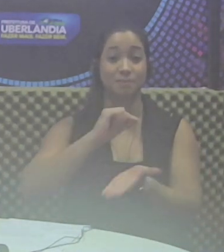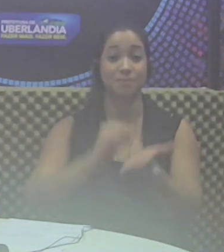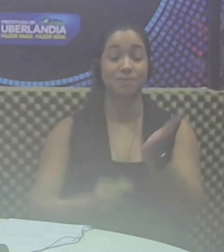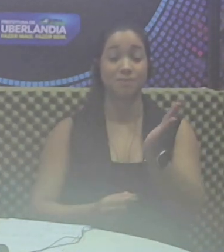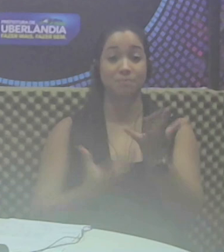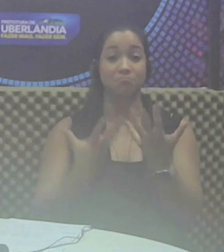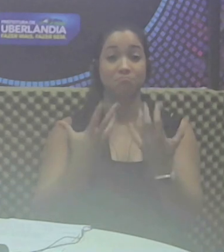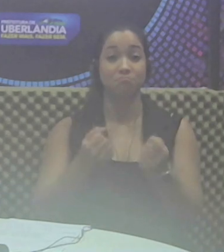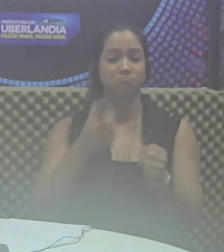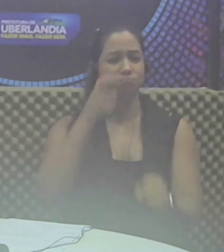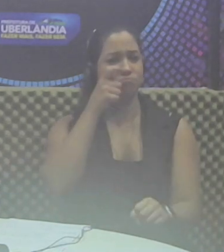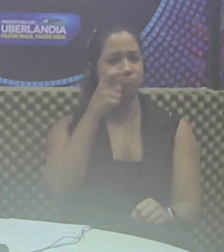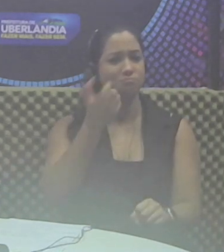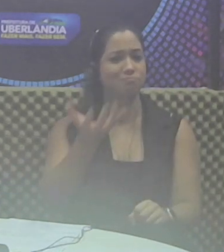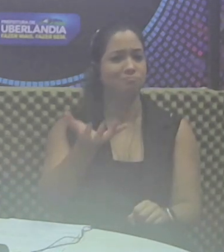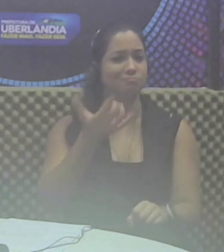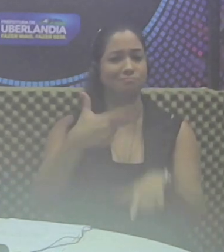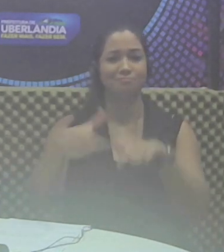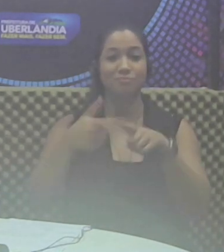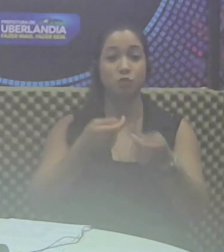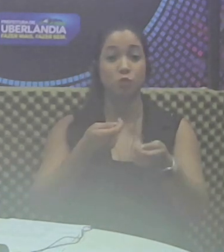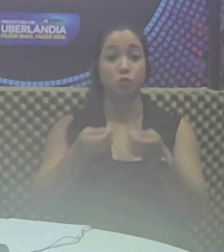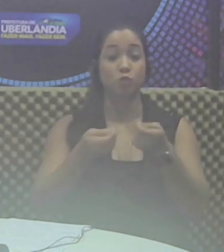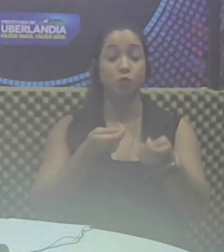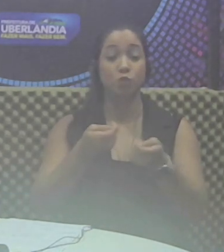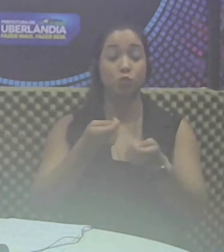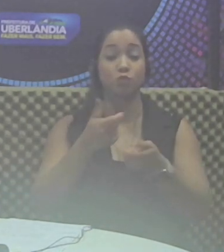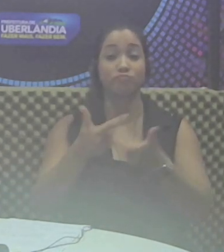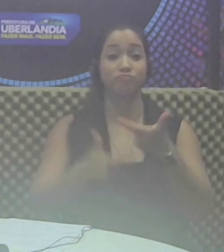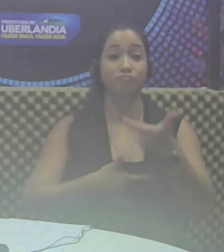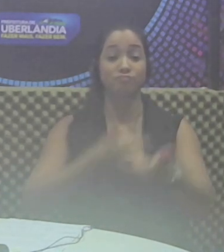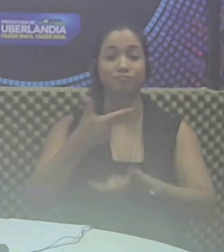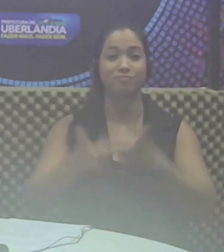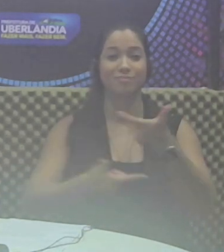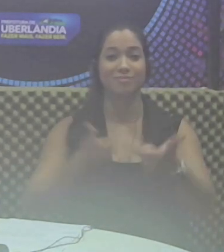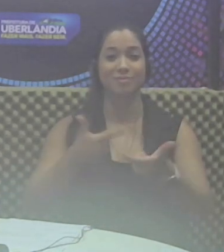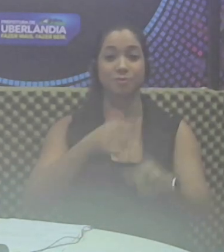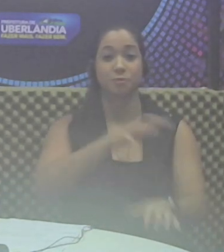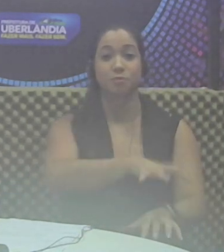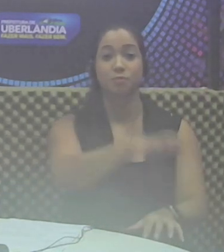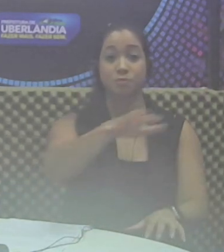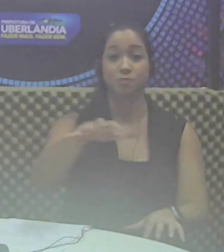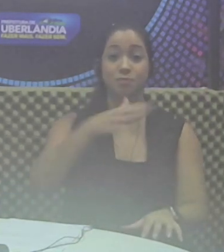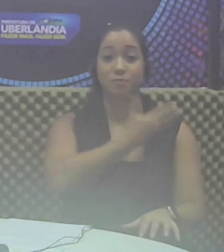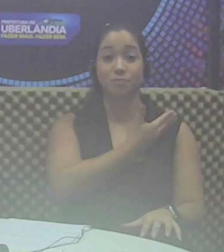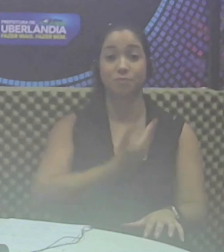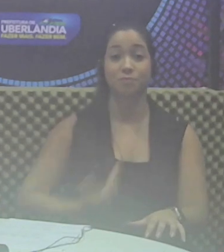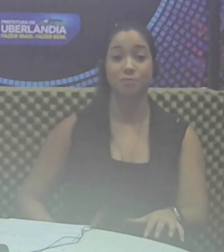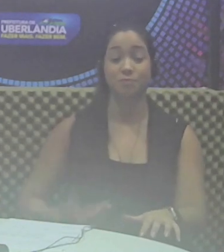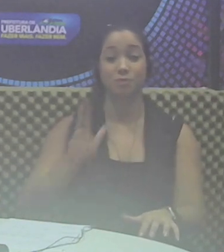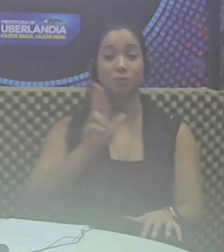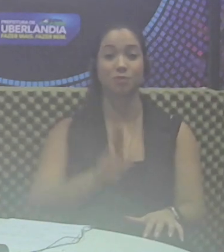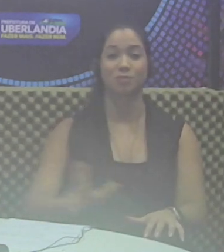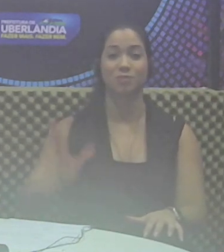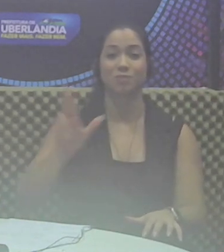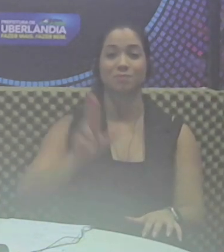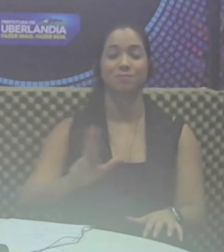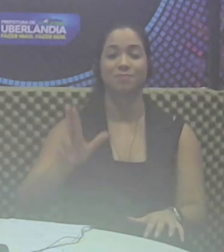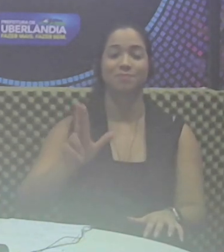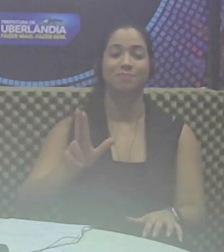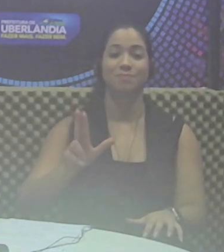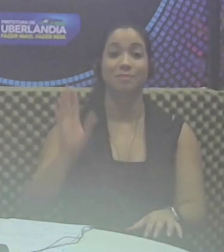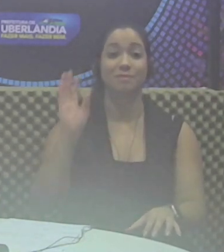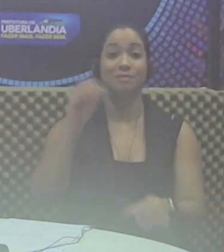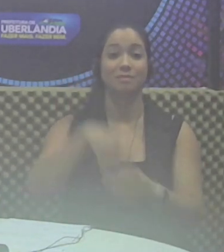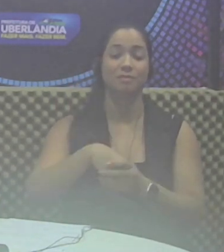dos interessados em exercer o comércio e prestação de serviços em áreas públicas de Uberlândia. O processo ocorre dentro